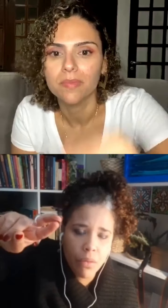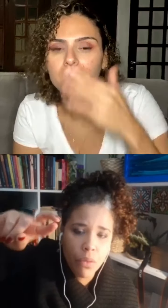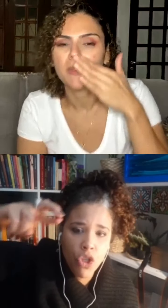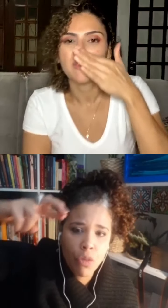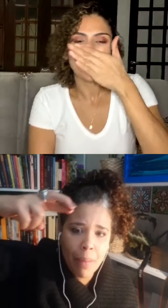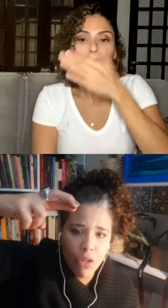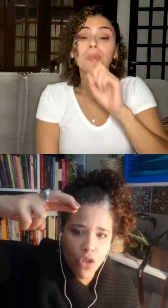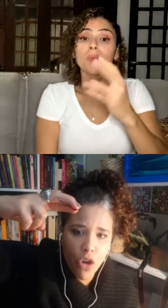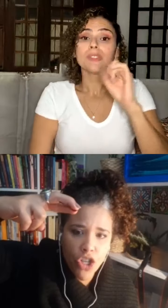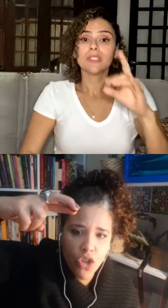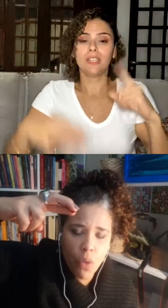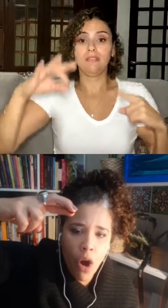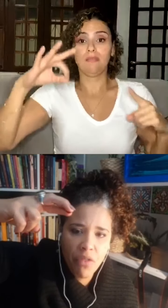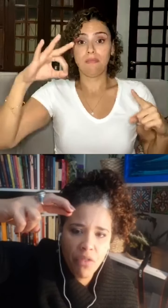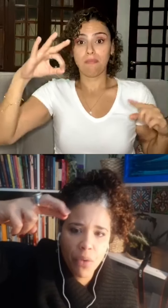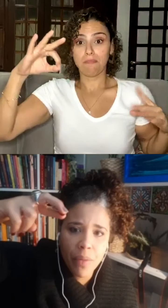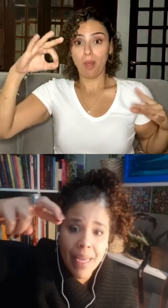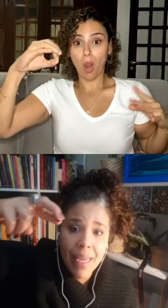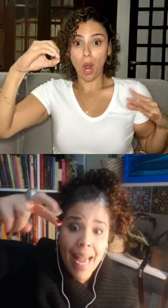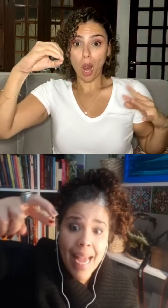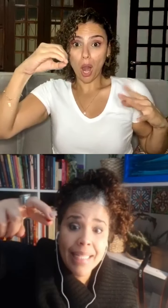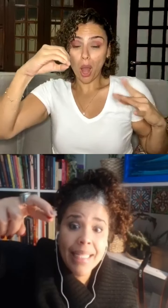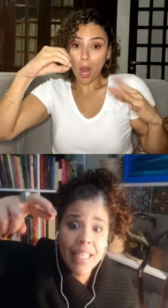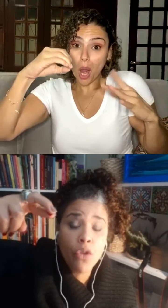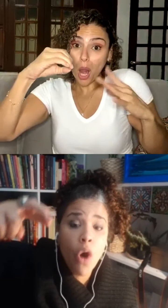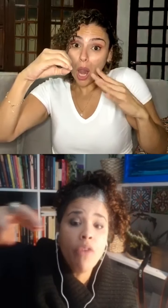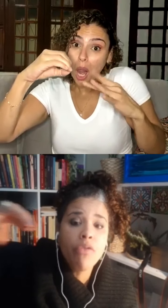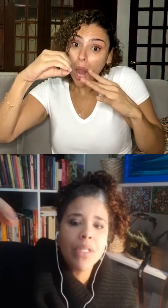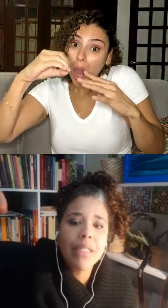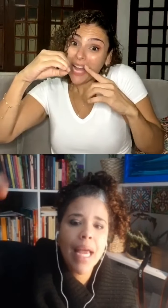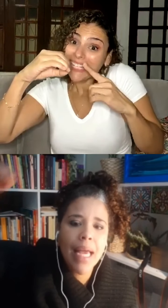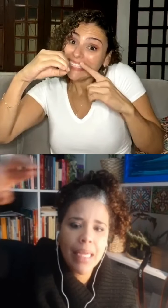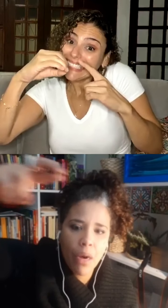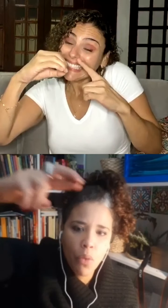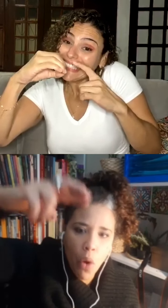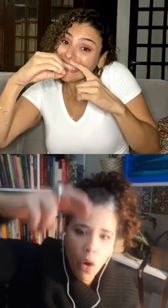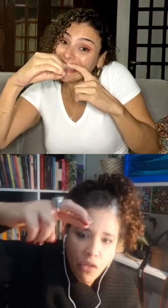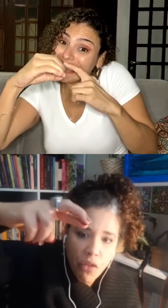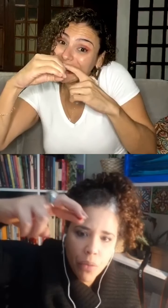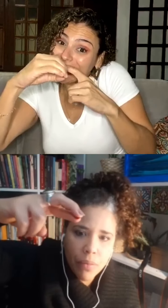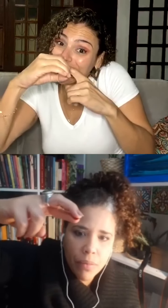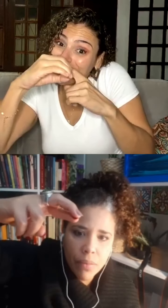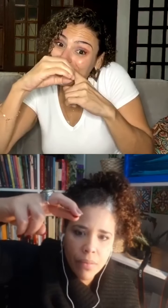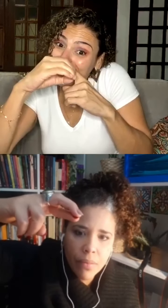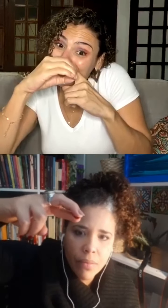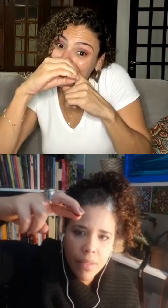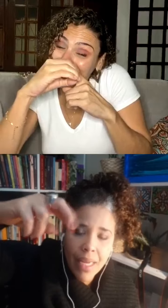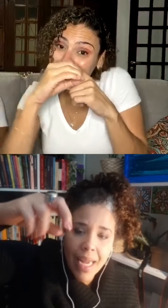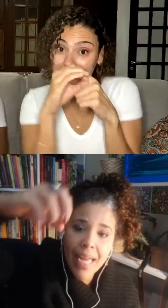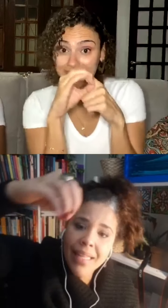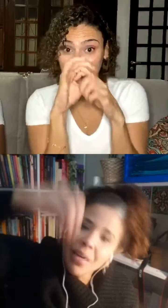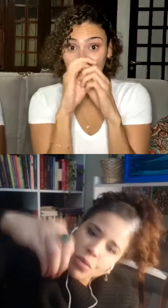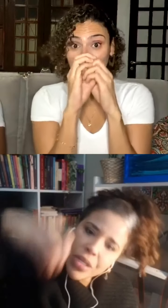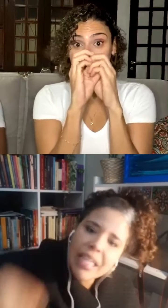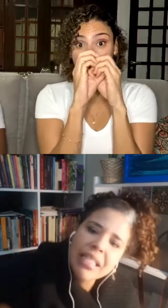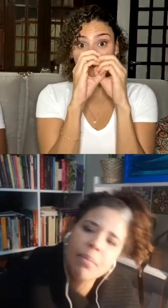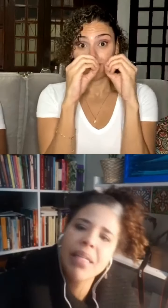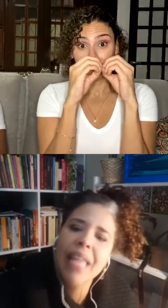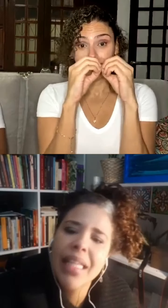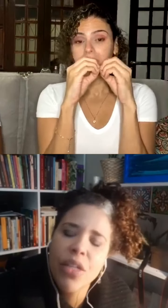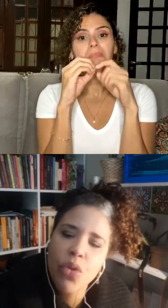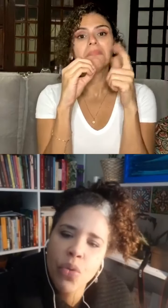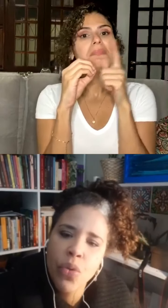o espermatozoide e o óvulo, esse novo ser que é o ovo, ele não consegue se